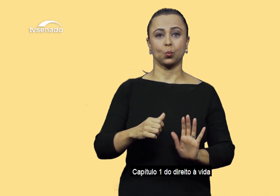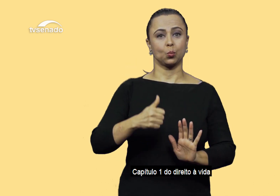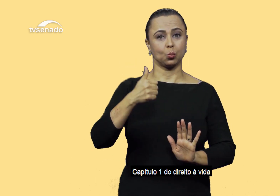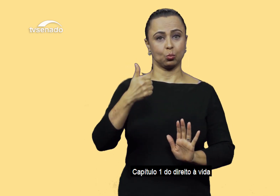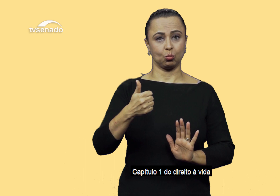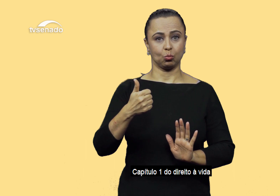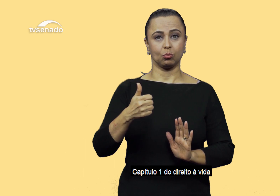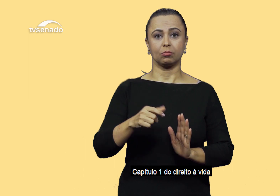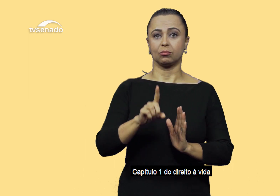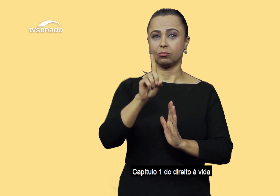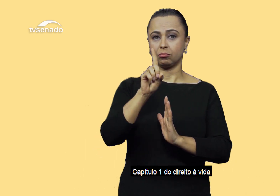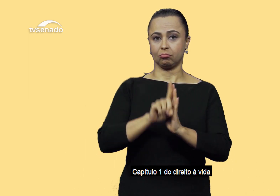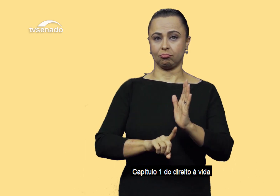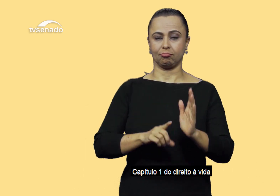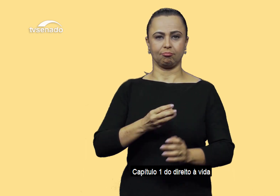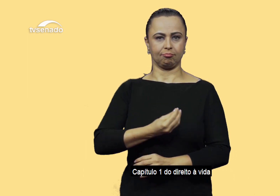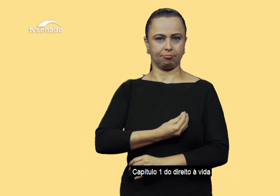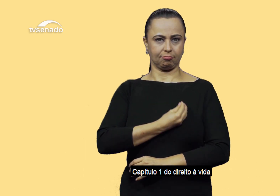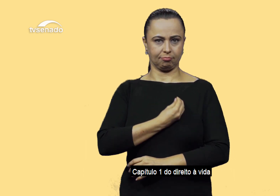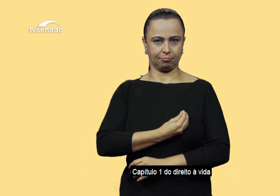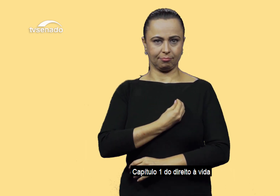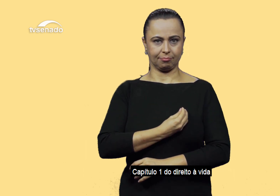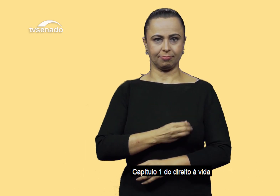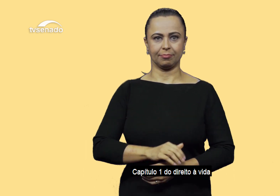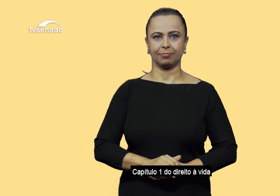DO DIREITO À VIDA